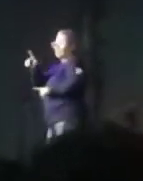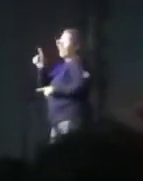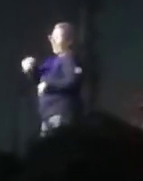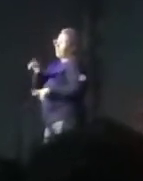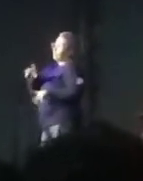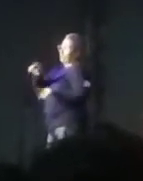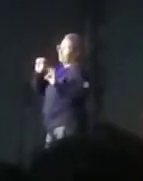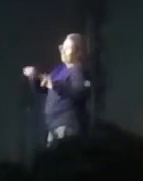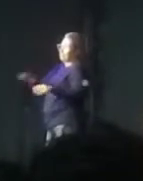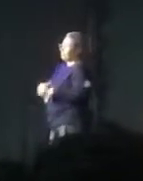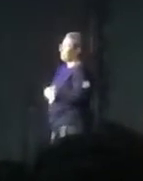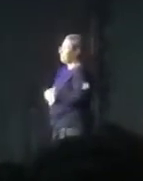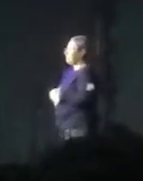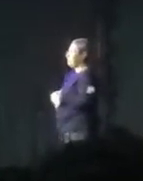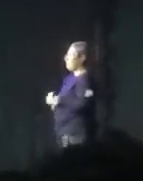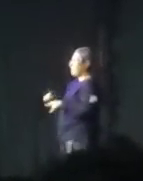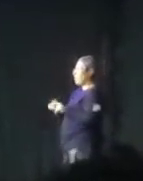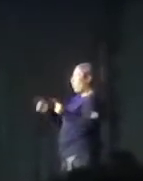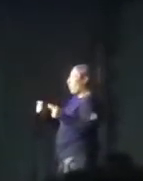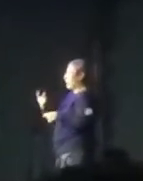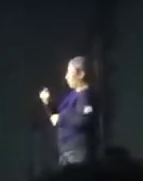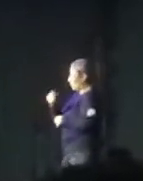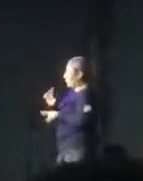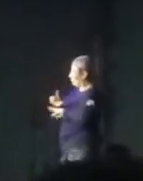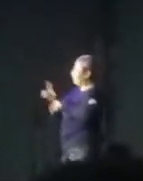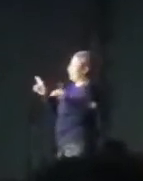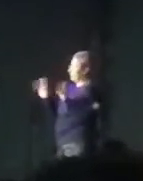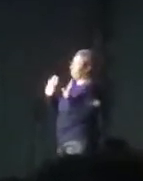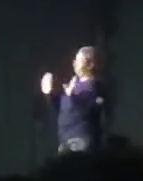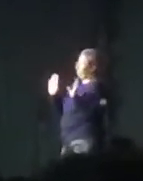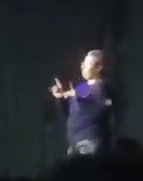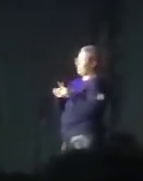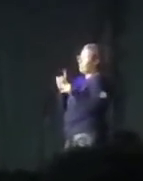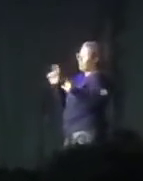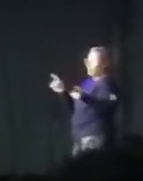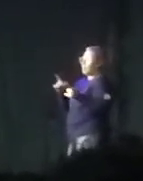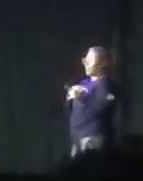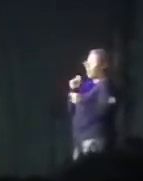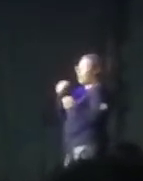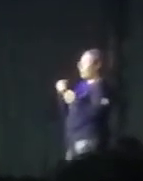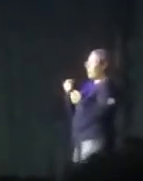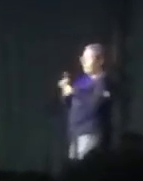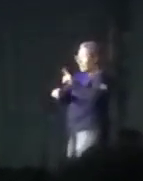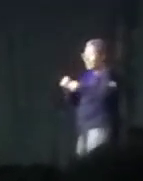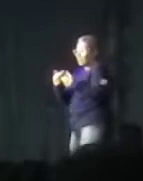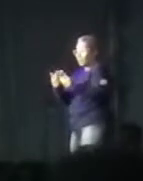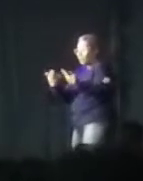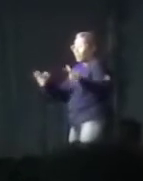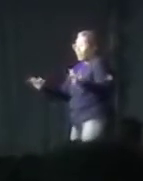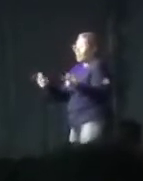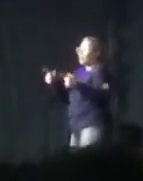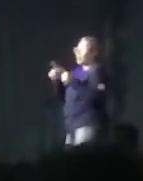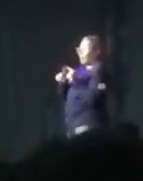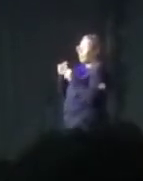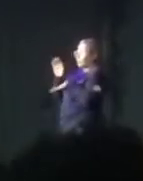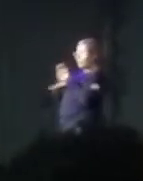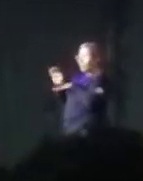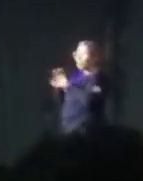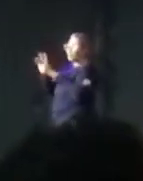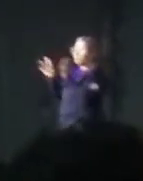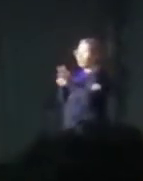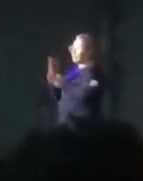muito diferente. O dinheiro é muito diferente, o equipamento. O próprio curso,